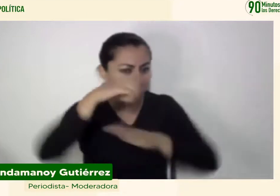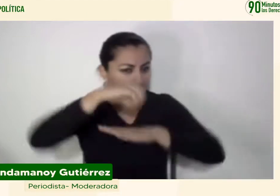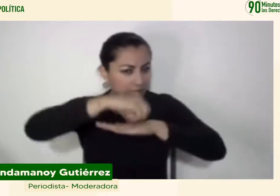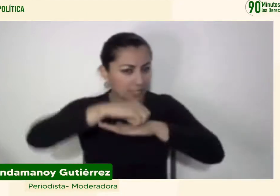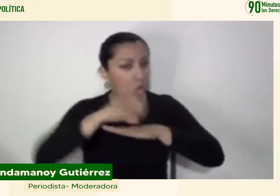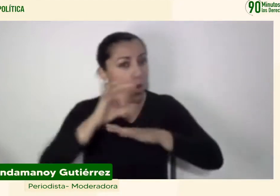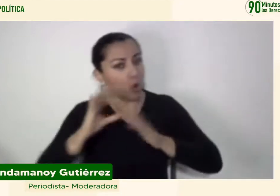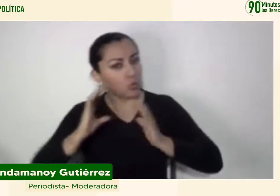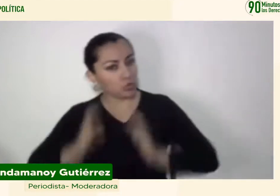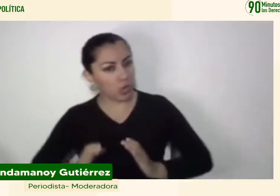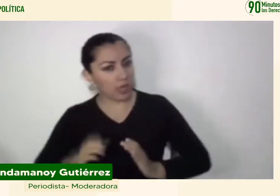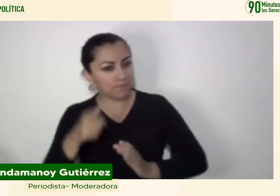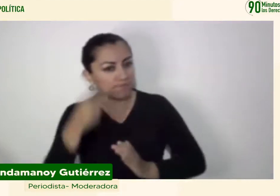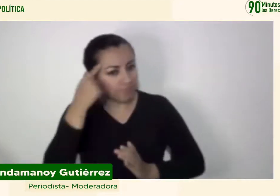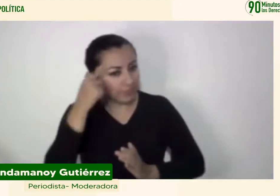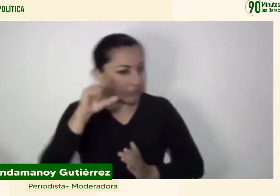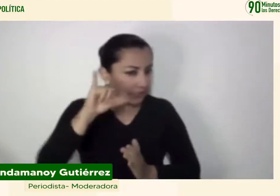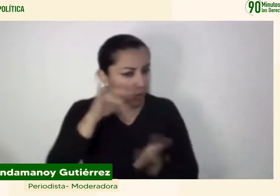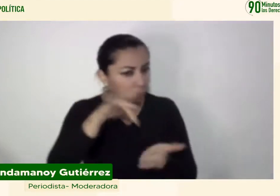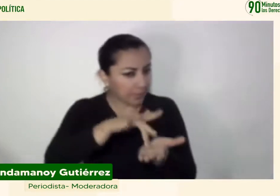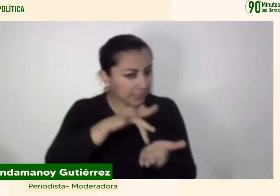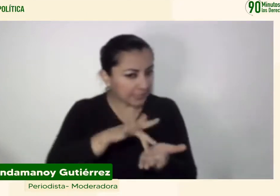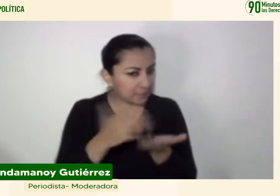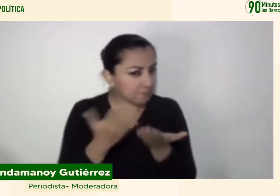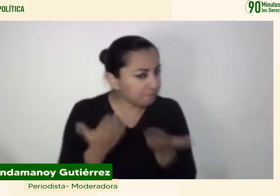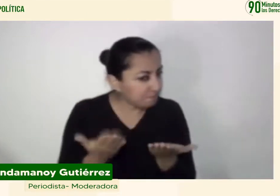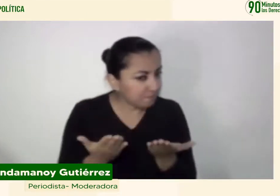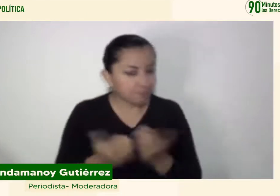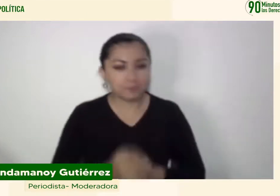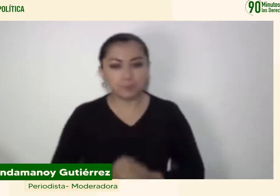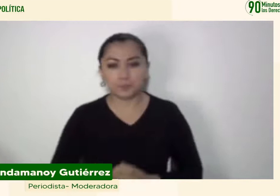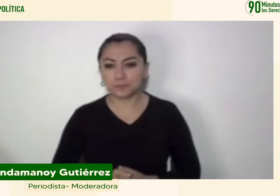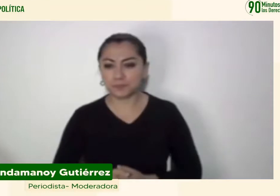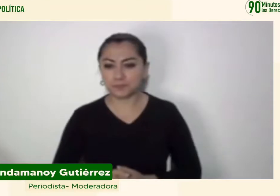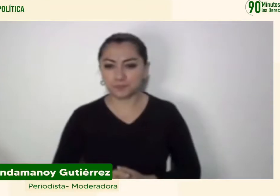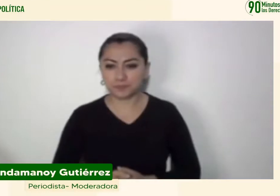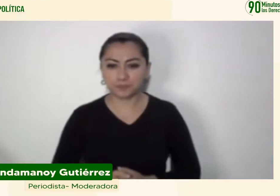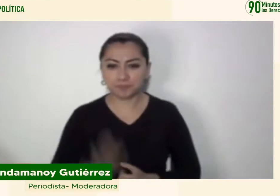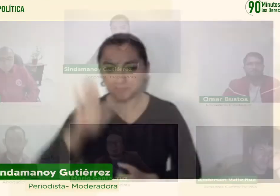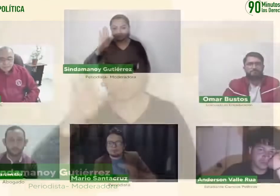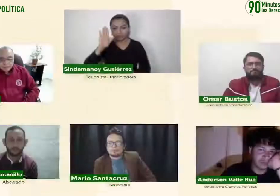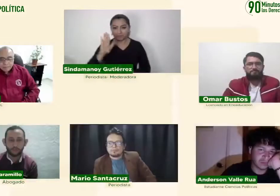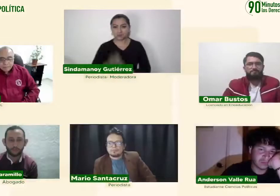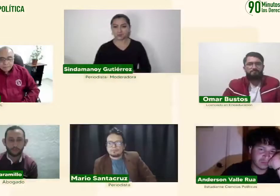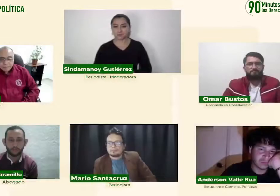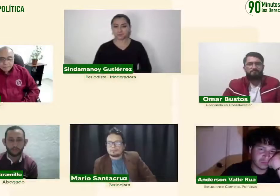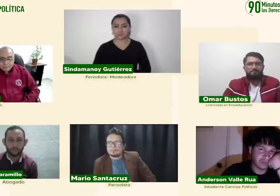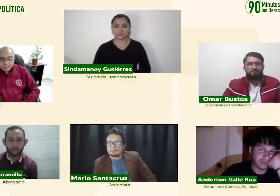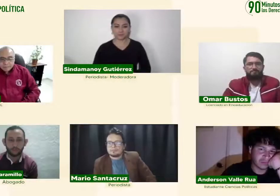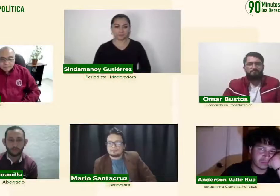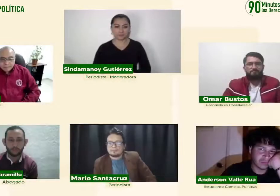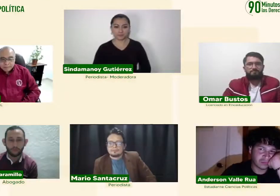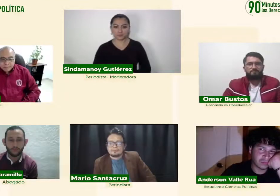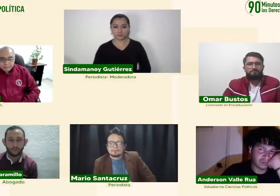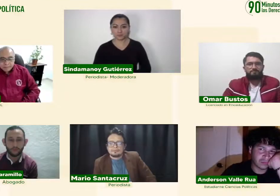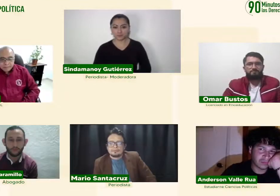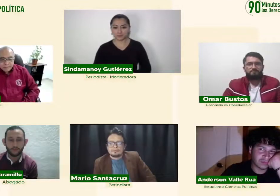pueden participar en política es importante esta participación no lo deben hacer como ciudadanos que opinan alza la